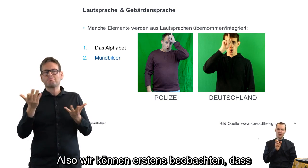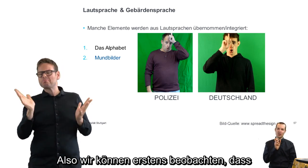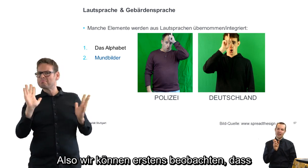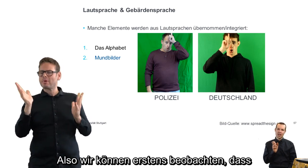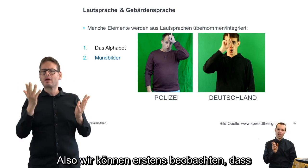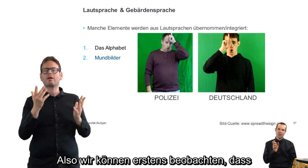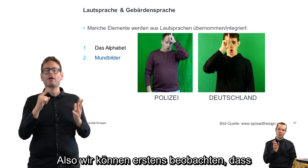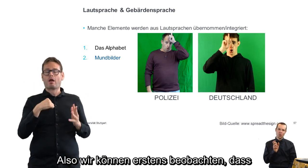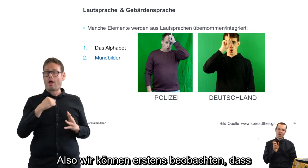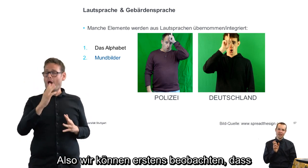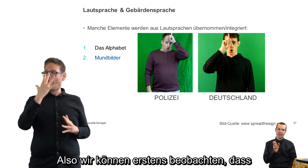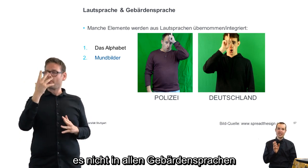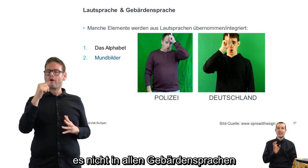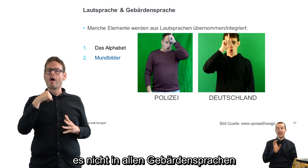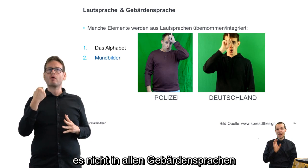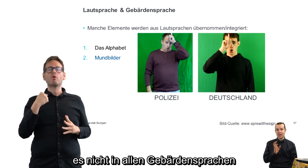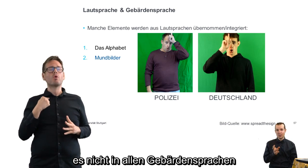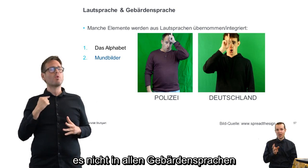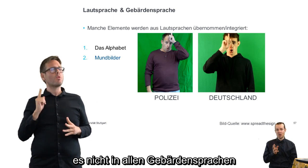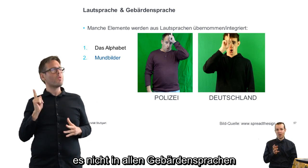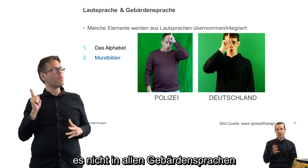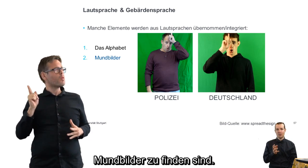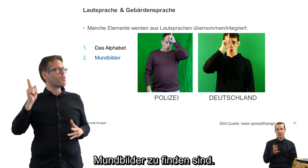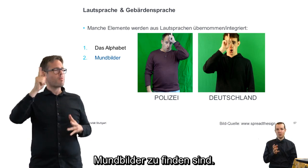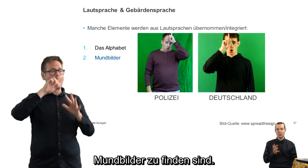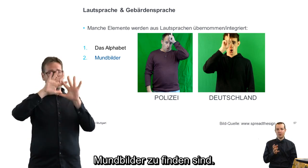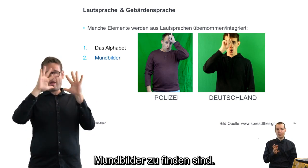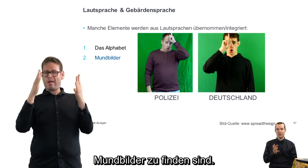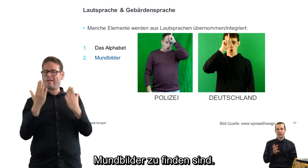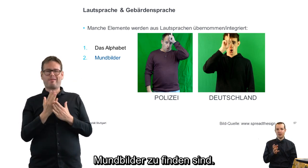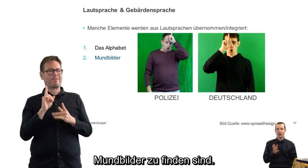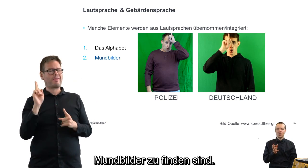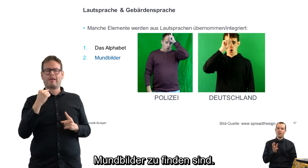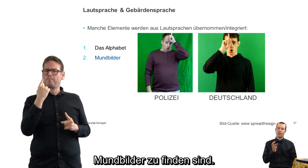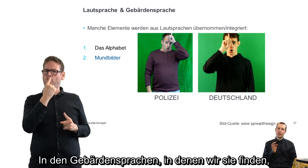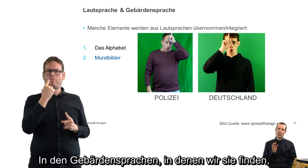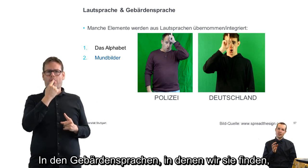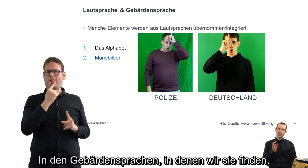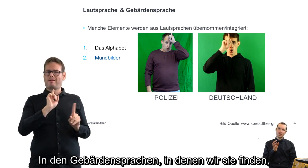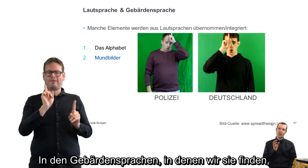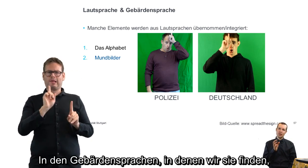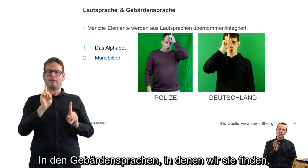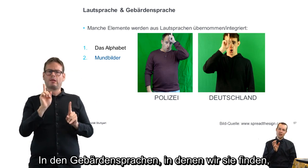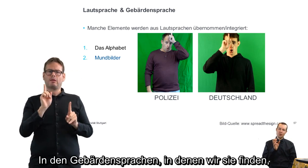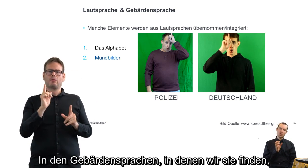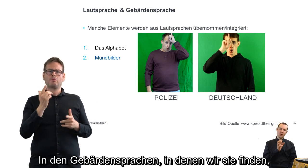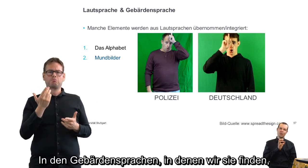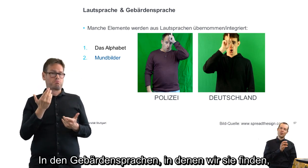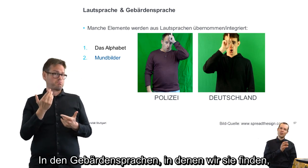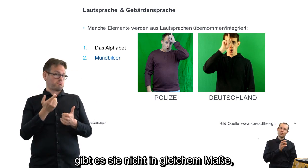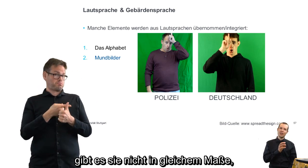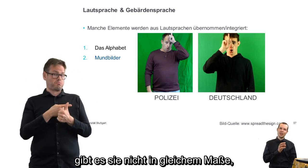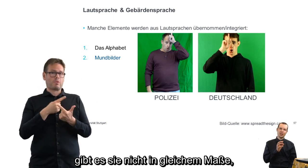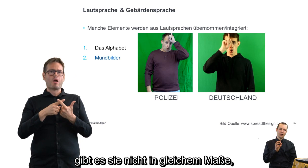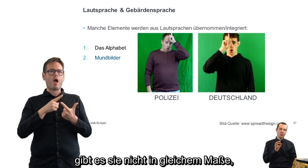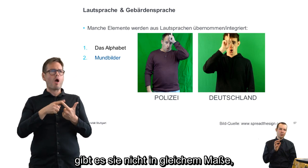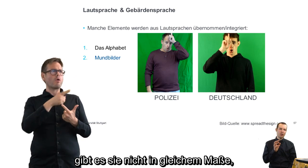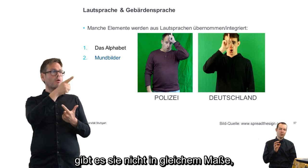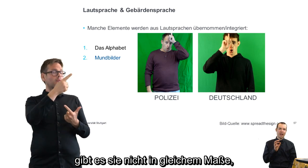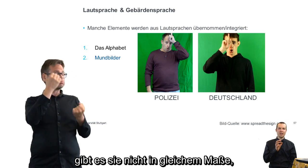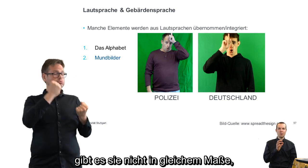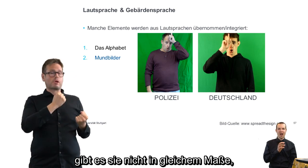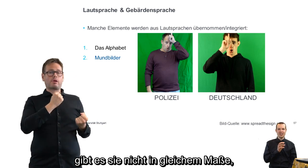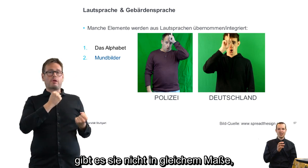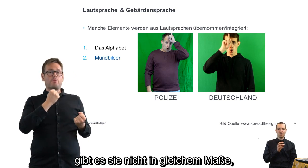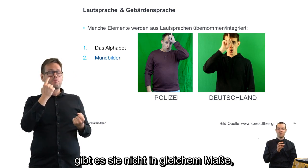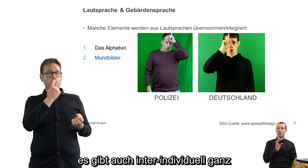Also wir können erstens beobachten, dass es in allen Gebärdensprachen wir diese Mundbilder finden, wir finden sie in den Gebärdensprachen, wo wir sie finden, nicht im